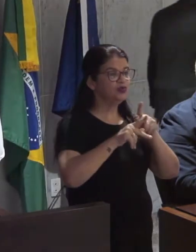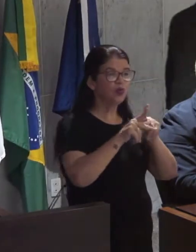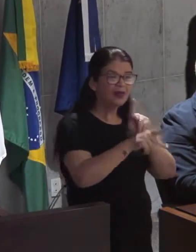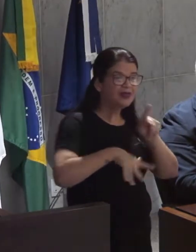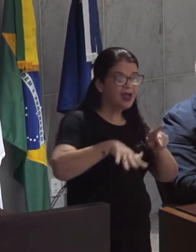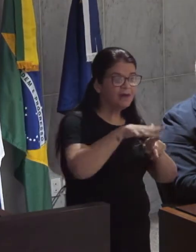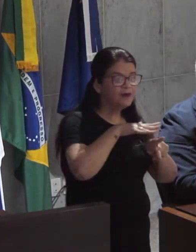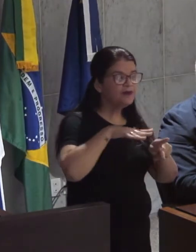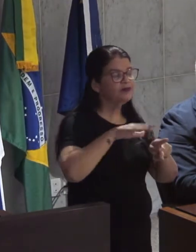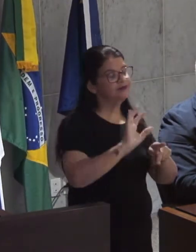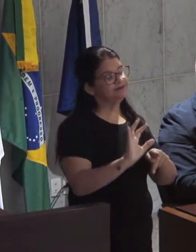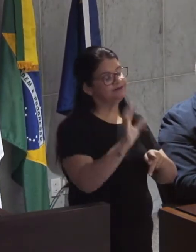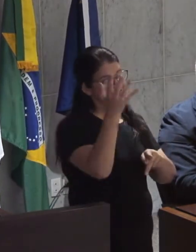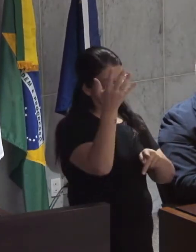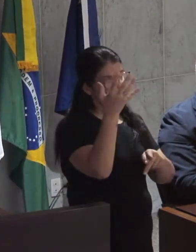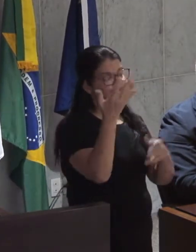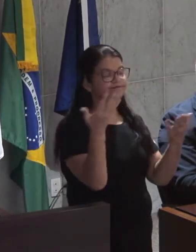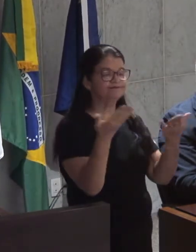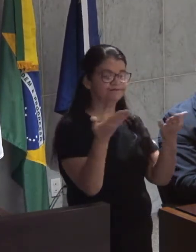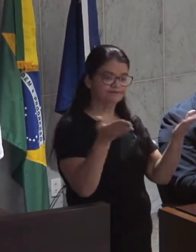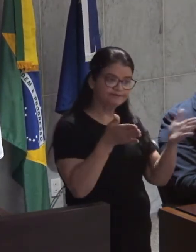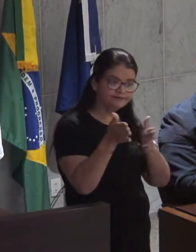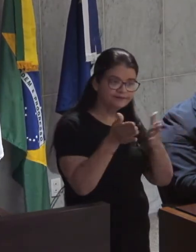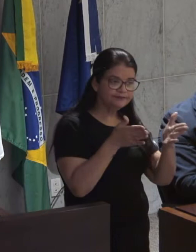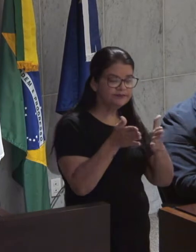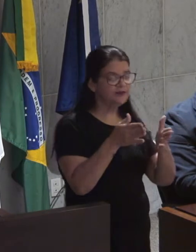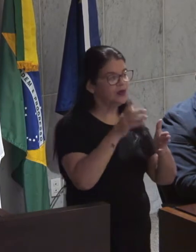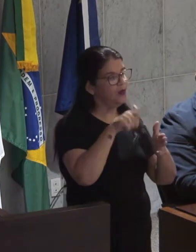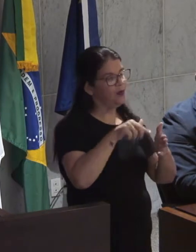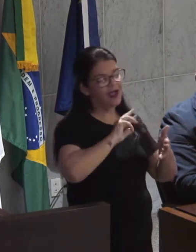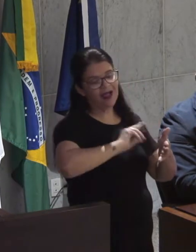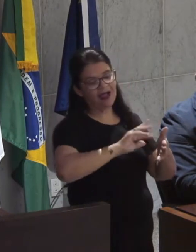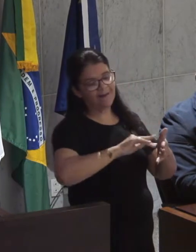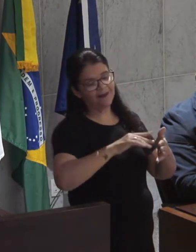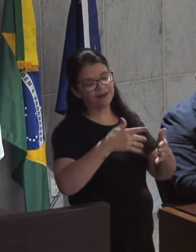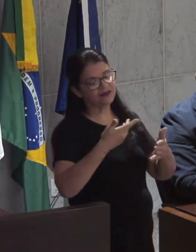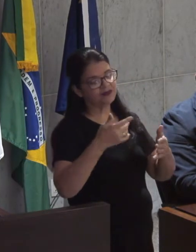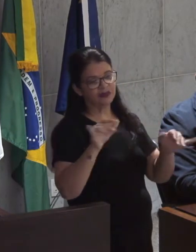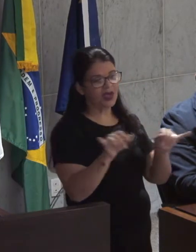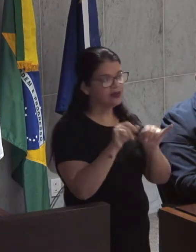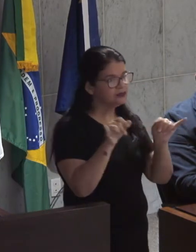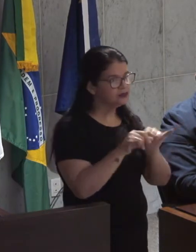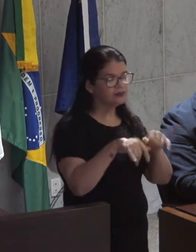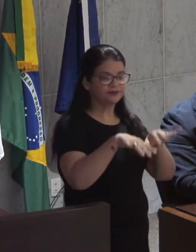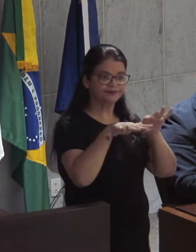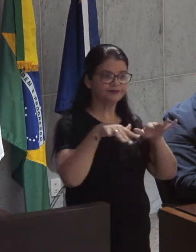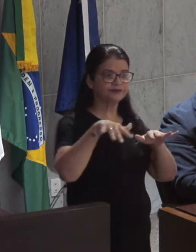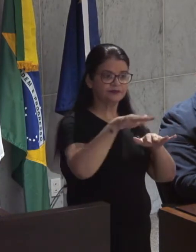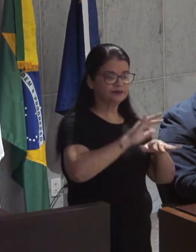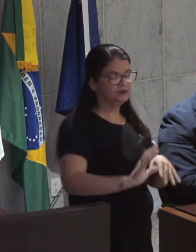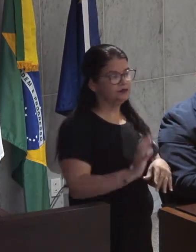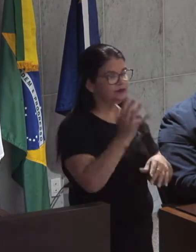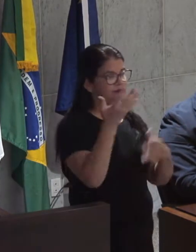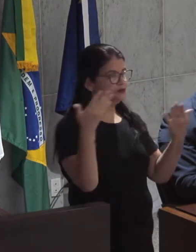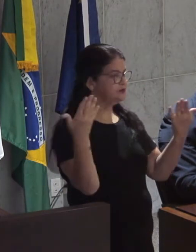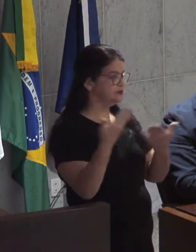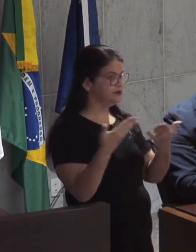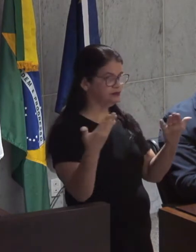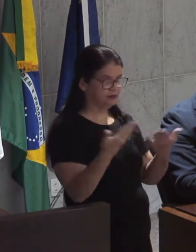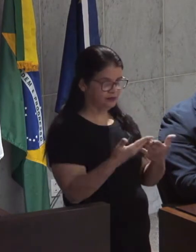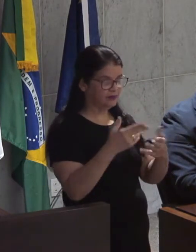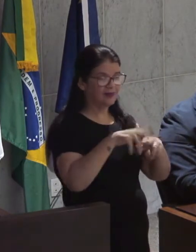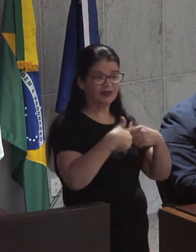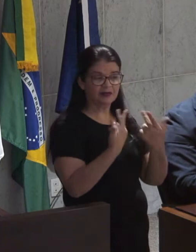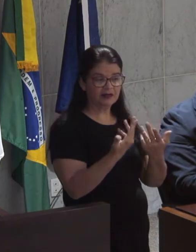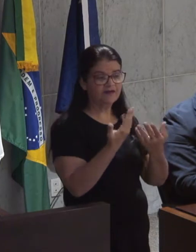está passando nesse momento. Então, não é por isso, não é à toa, que essa audiência pública está aqui acontecendo hoje, devido